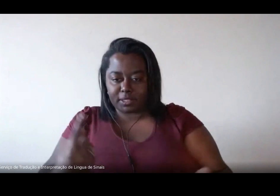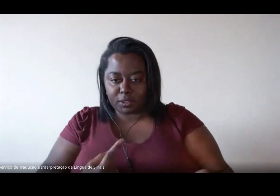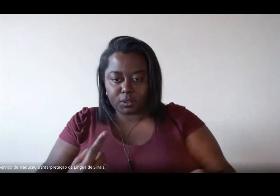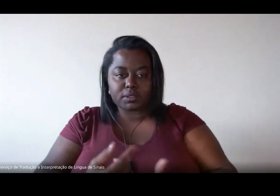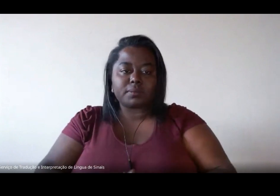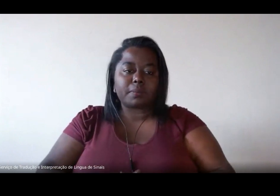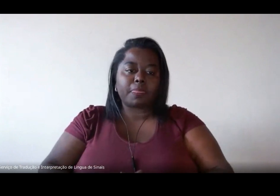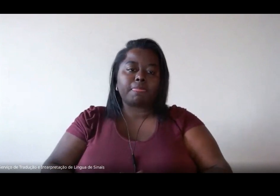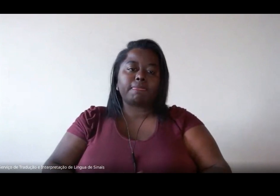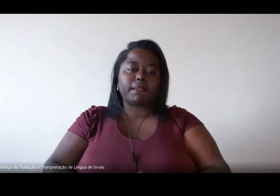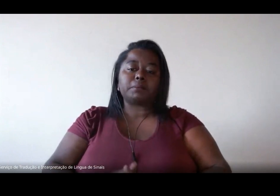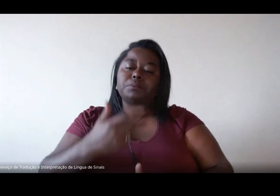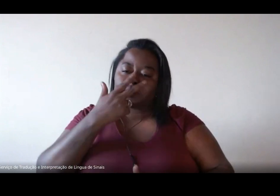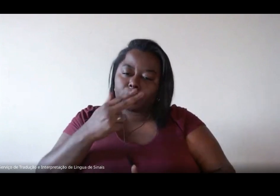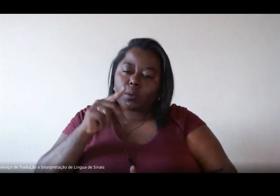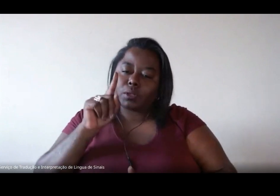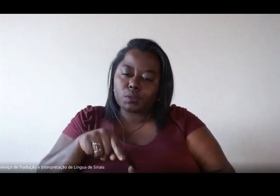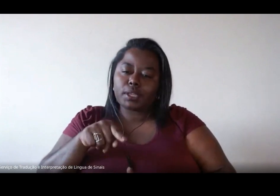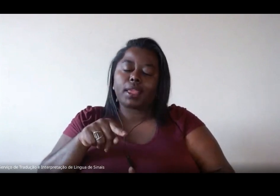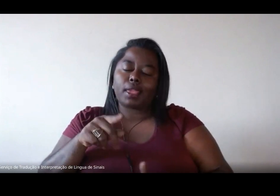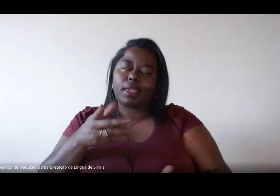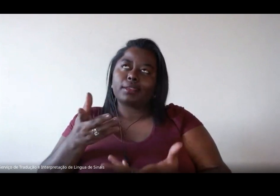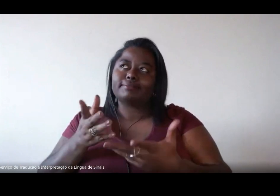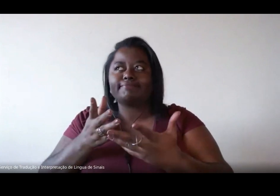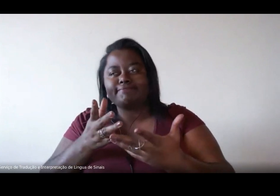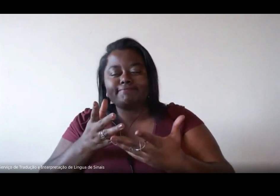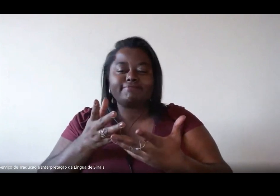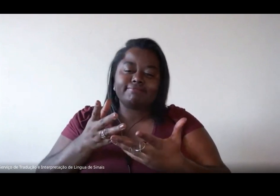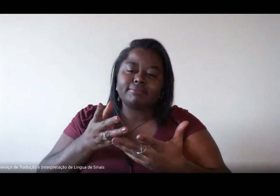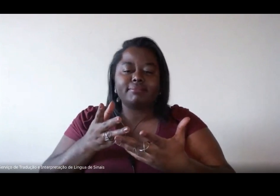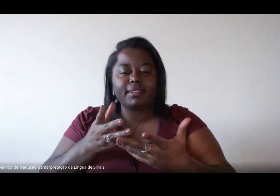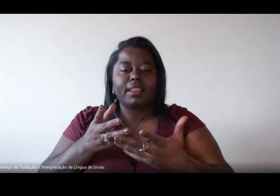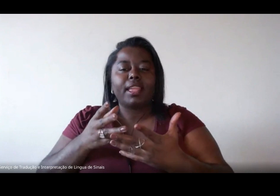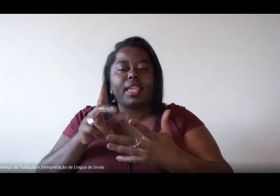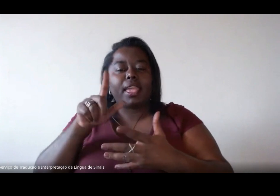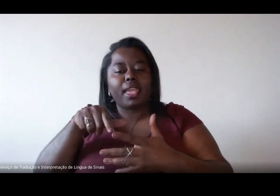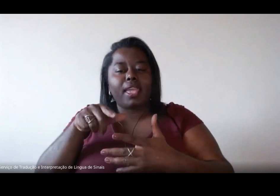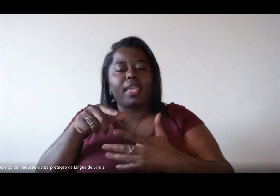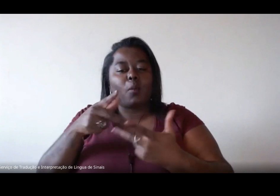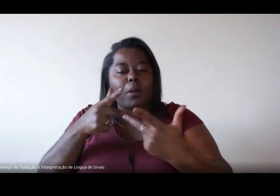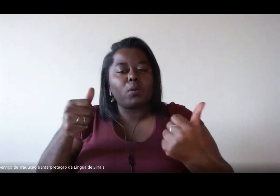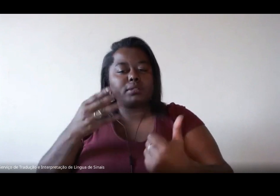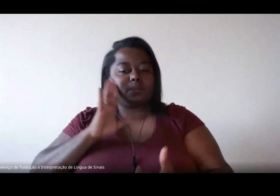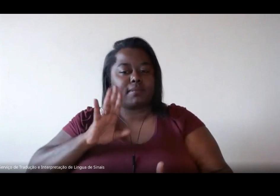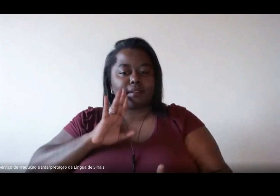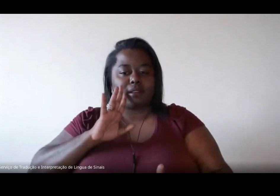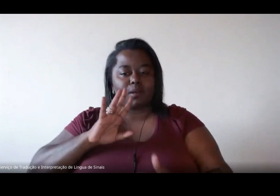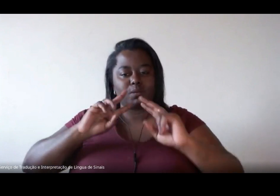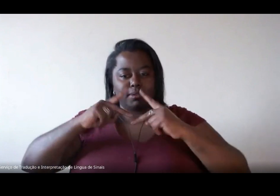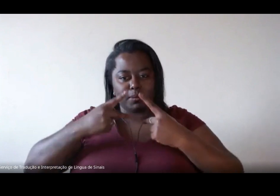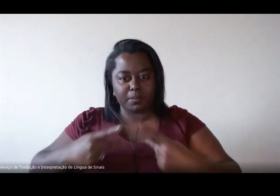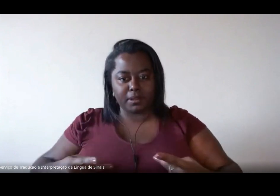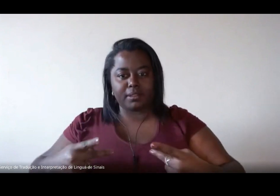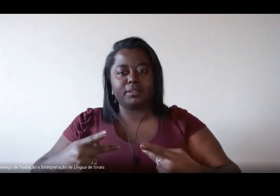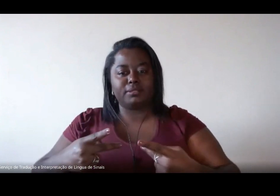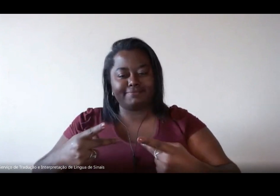gente, eu acho que é uma parte psicológica assim, muito, muito legal no ser